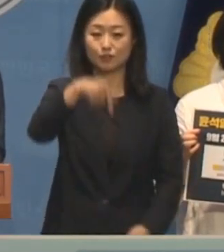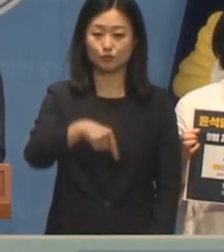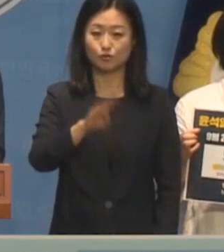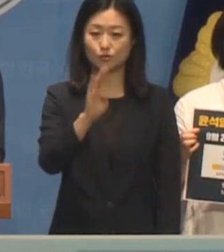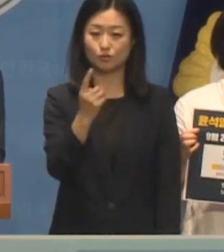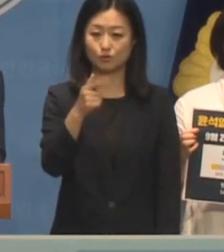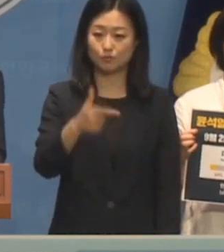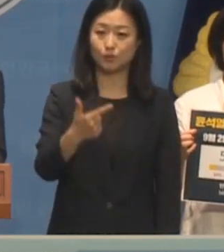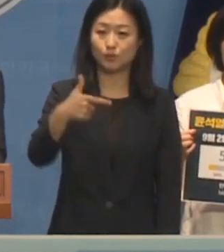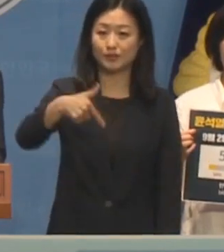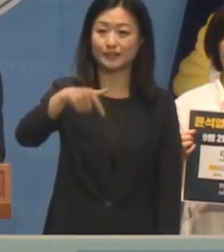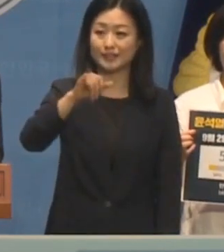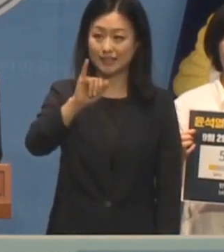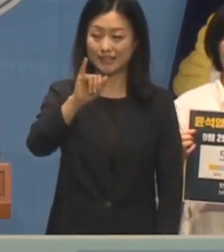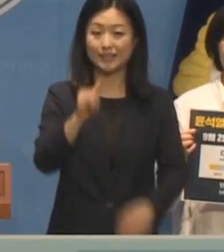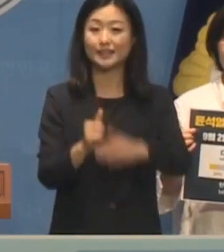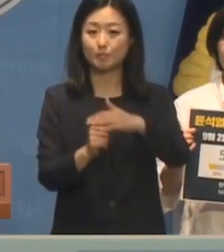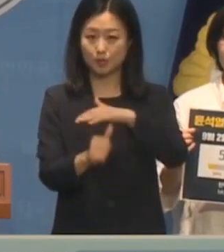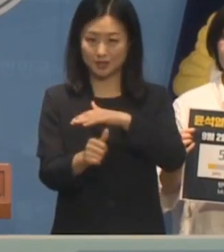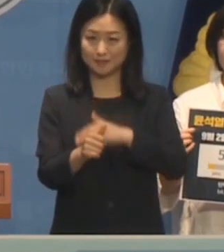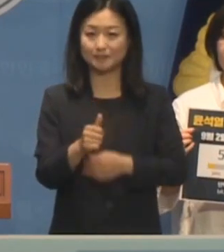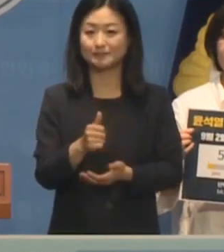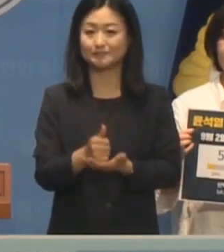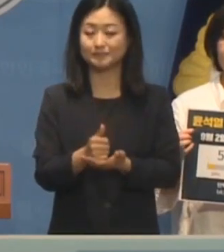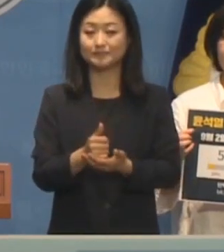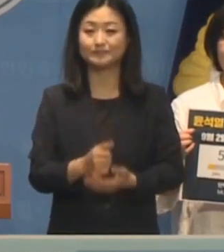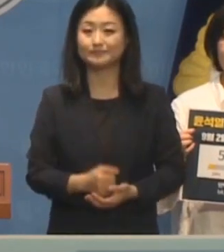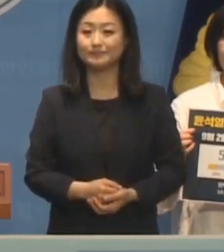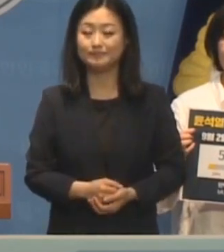구본기 촛불행동 공동대표님 함께 하셨습니다.